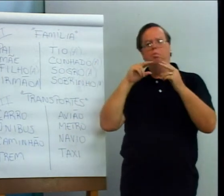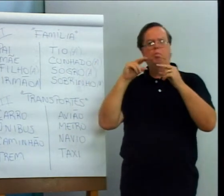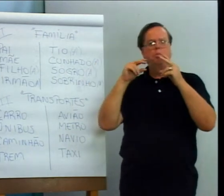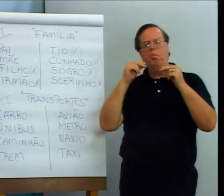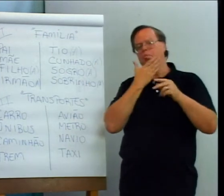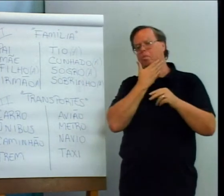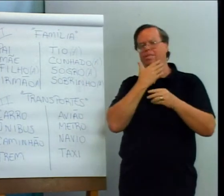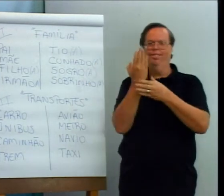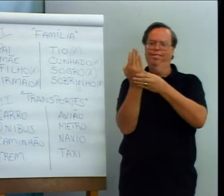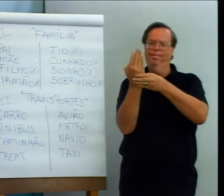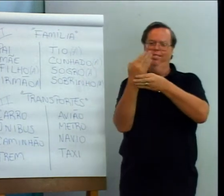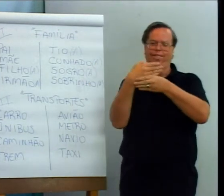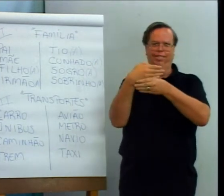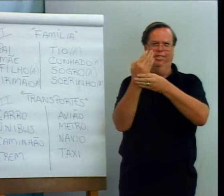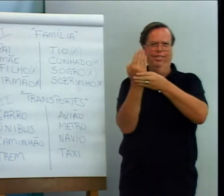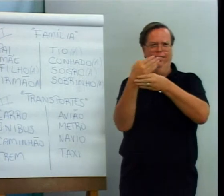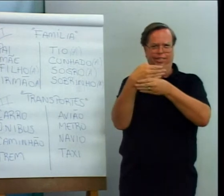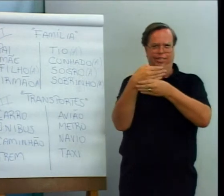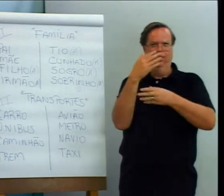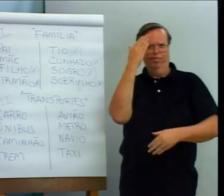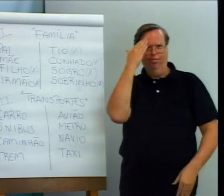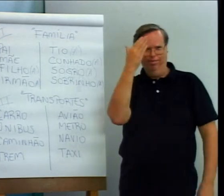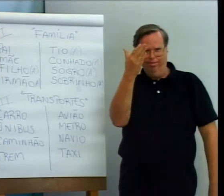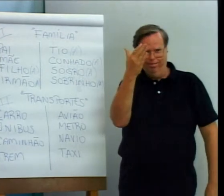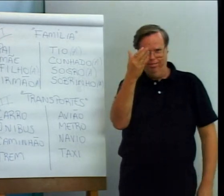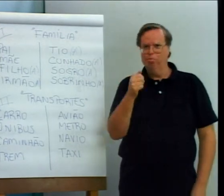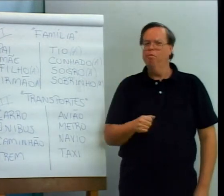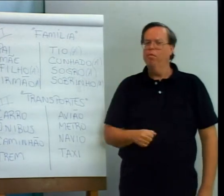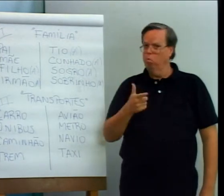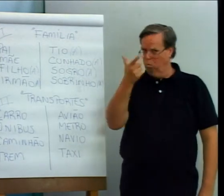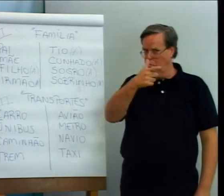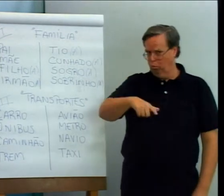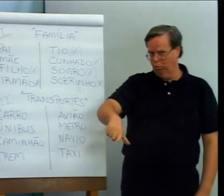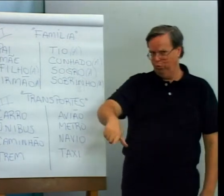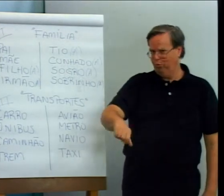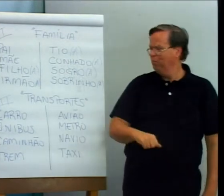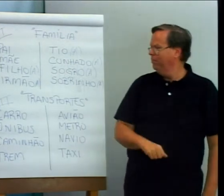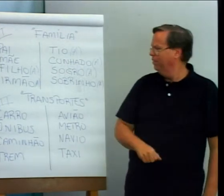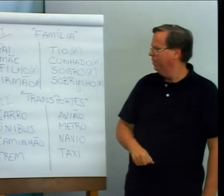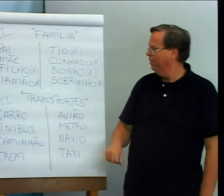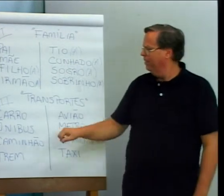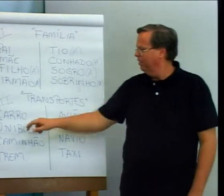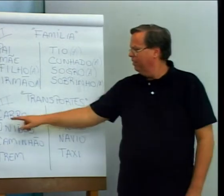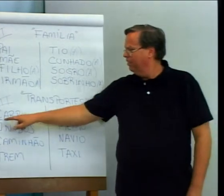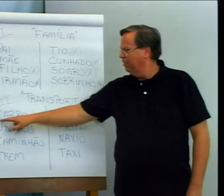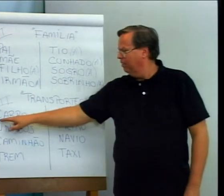A pessoa fica lá atrás batendo papo enquanto o motorista está aqui na frente. Vamos de novo.